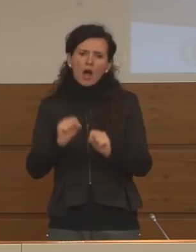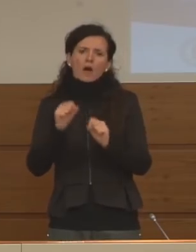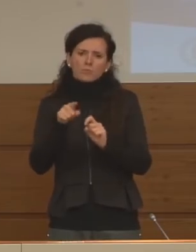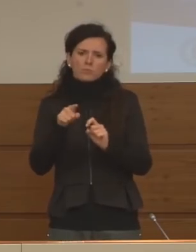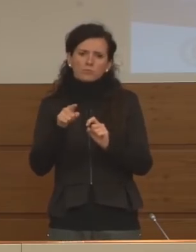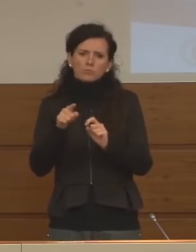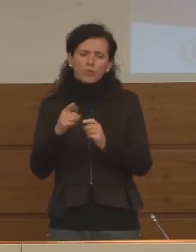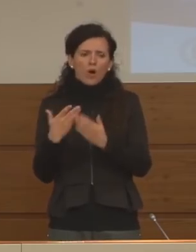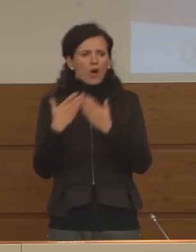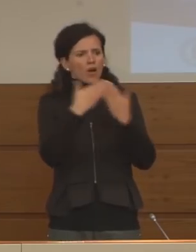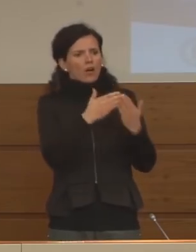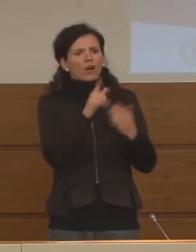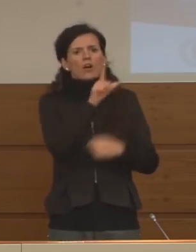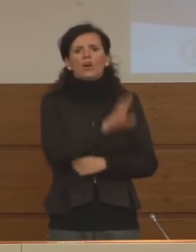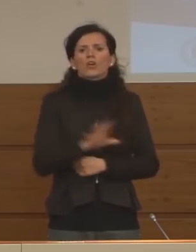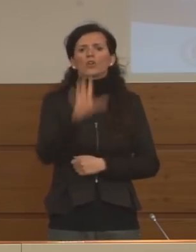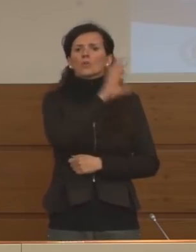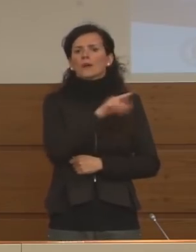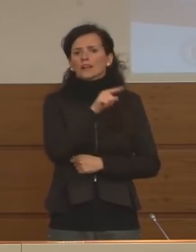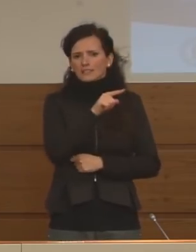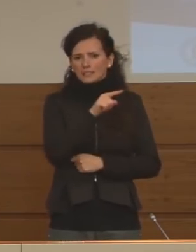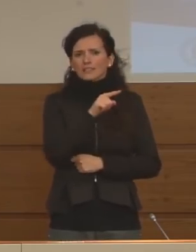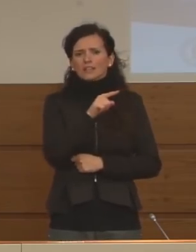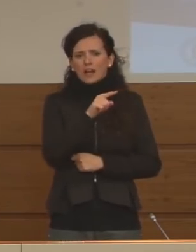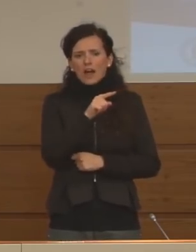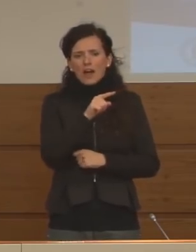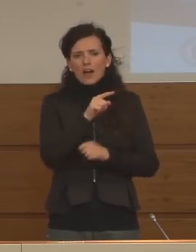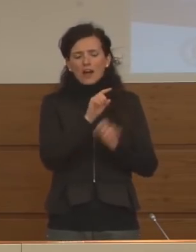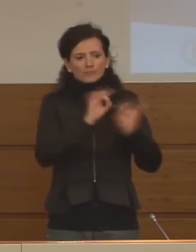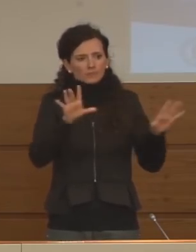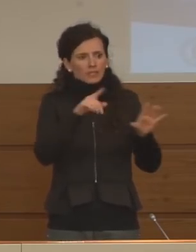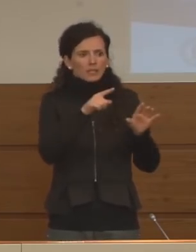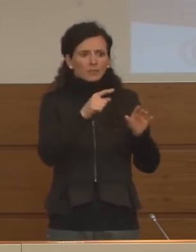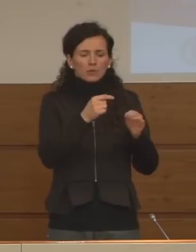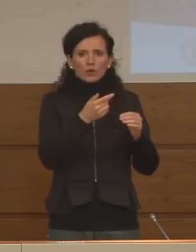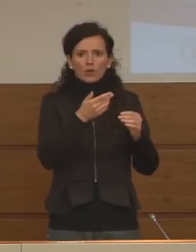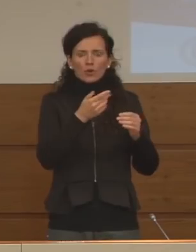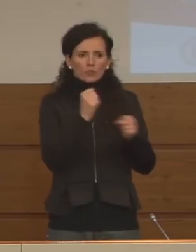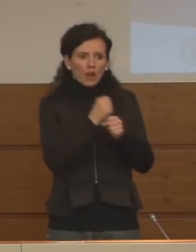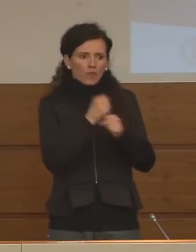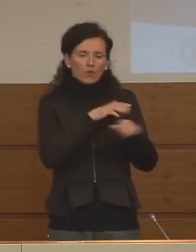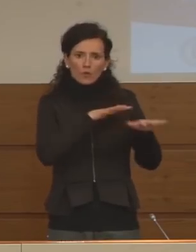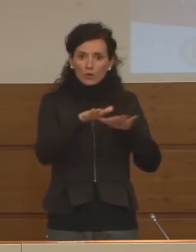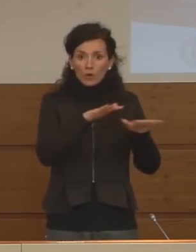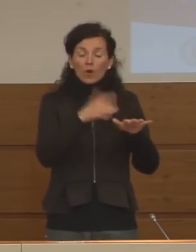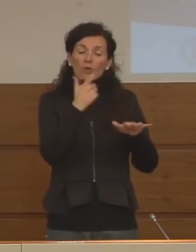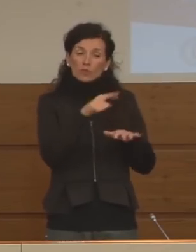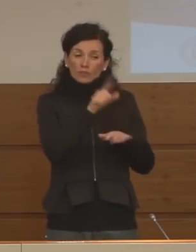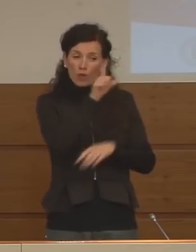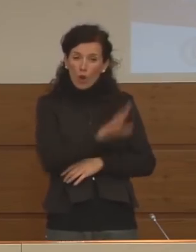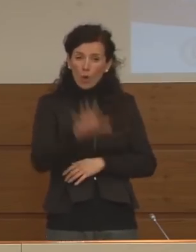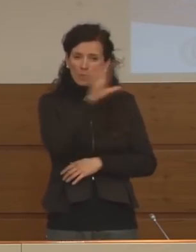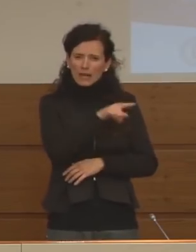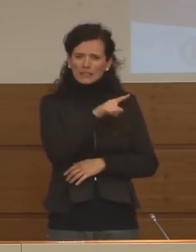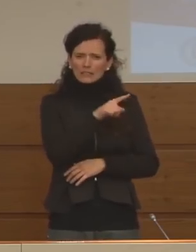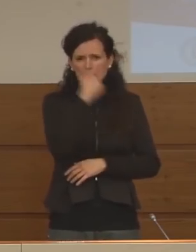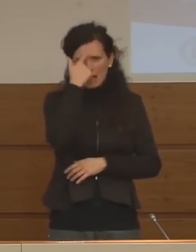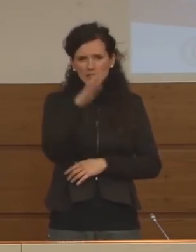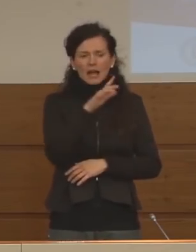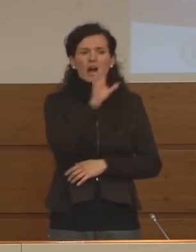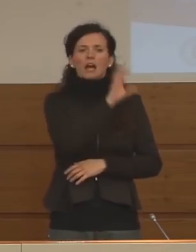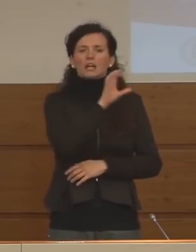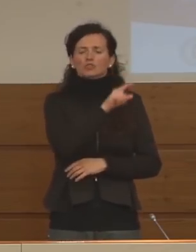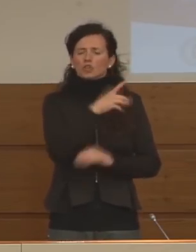la regione italiana che come sapete è quella maggiormente afflitta dalla gravità